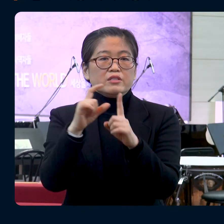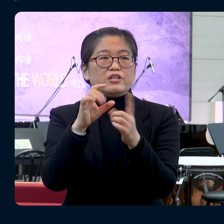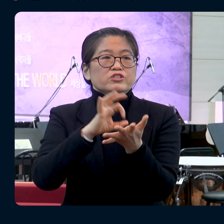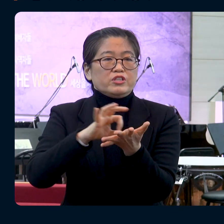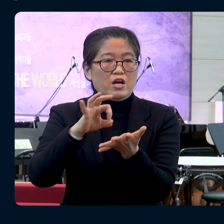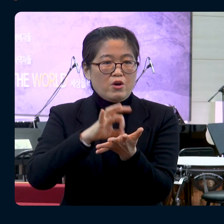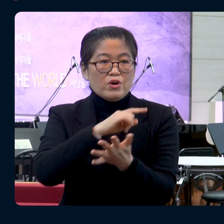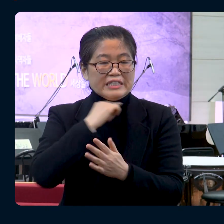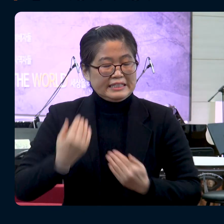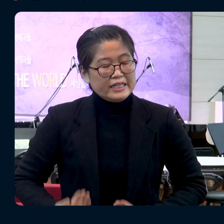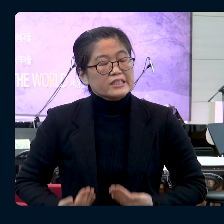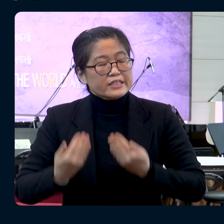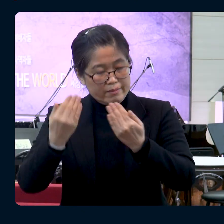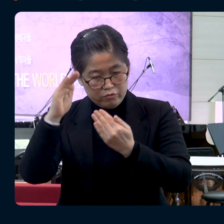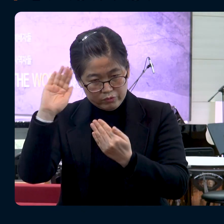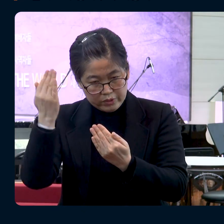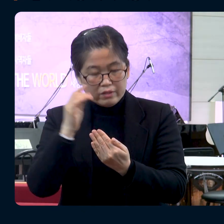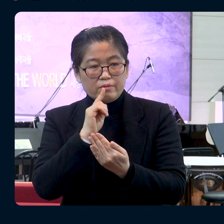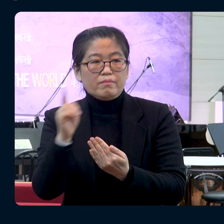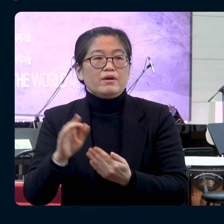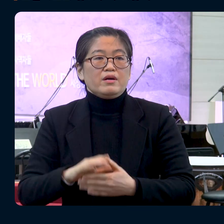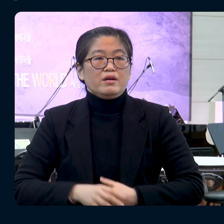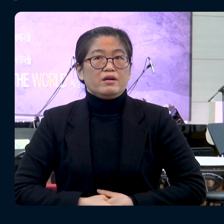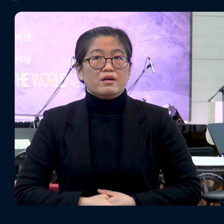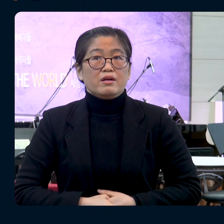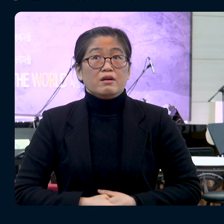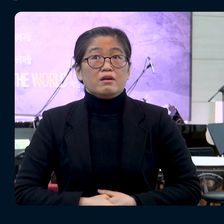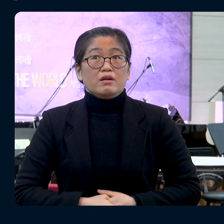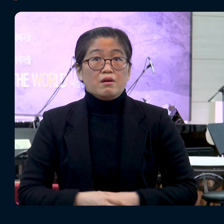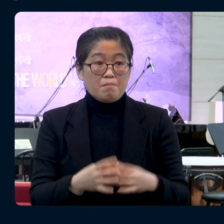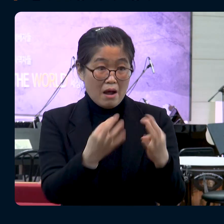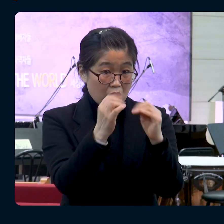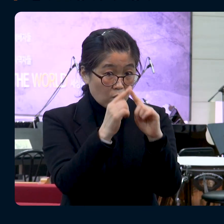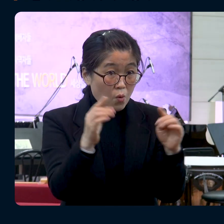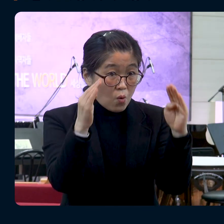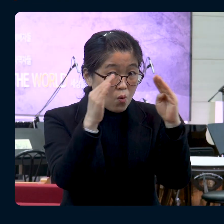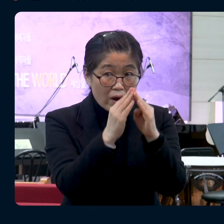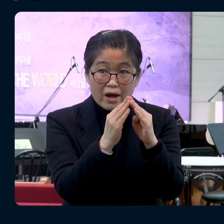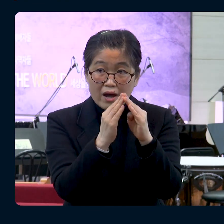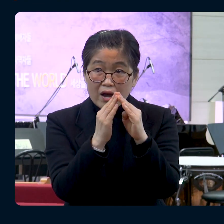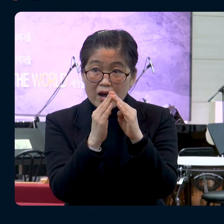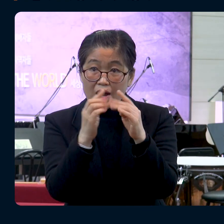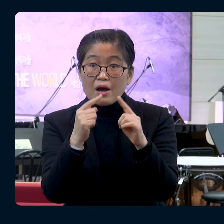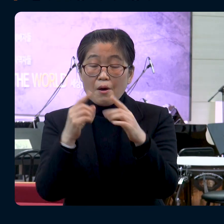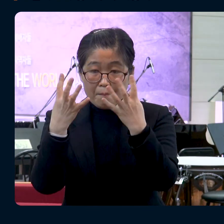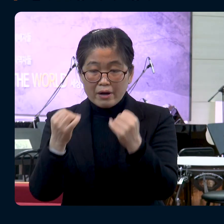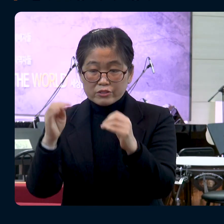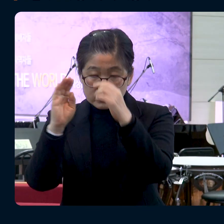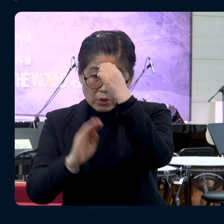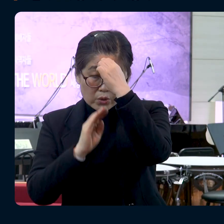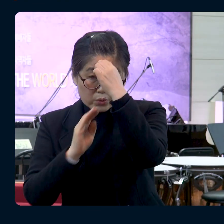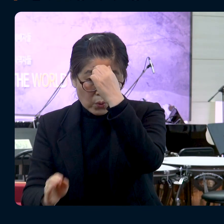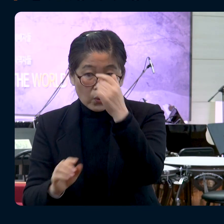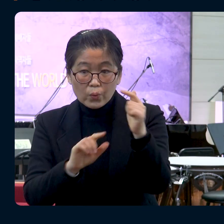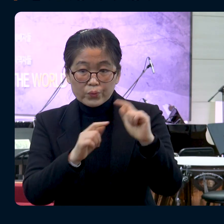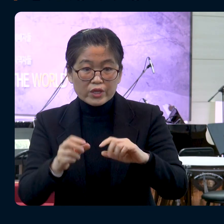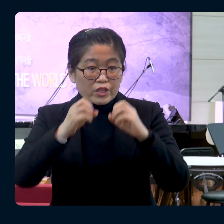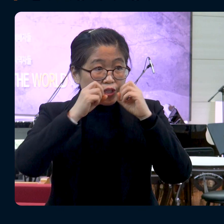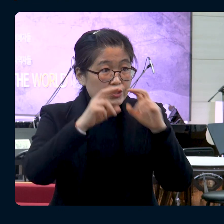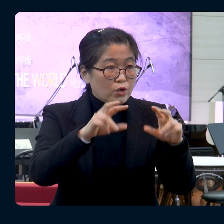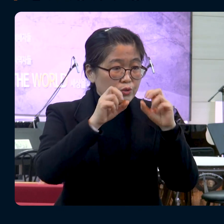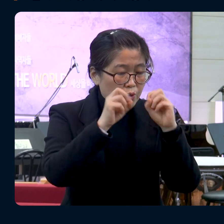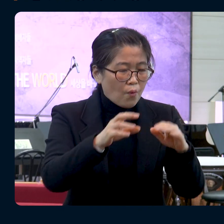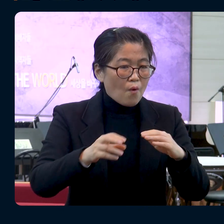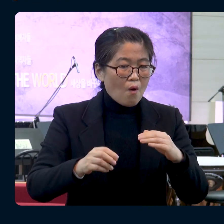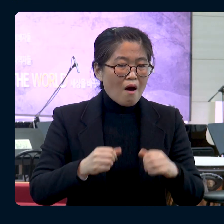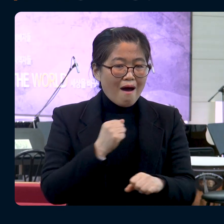희생제물이 되었다라고 생각하는 거예요. 이게 선교인 거예요. 많은 교회에서 정말 많은 성도들이 선교를